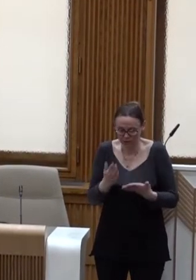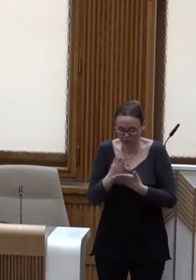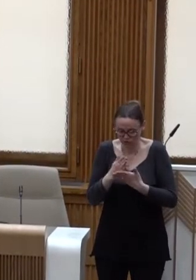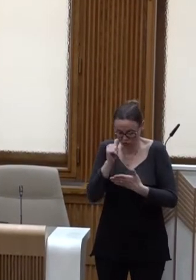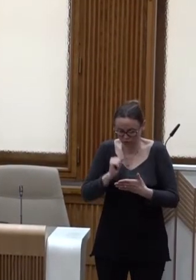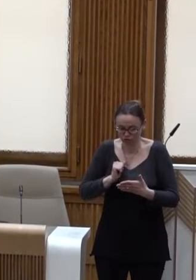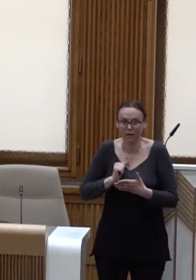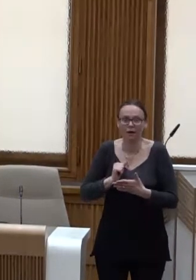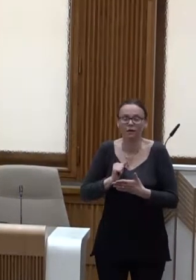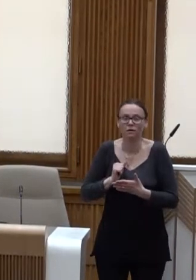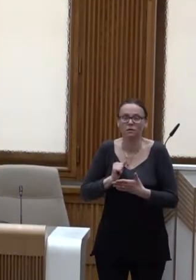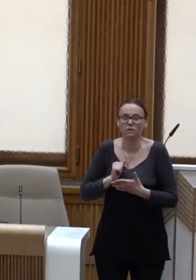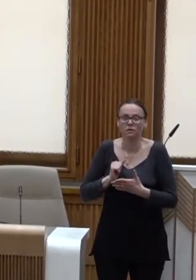včeraj.